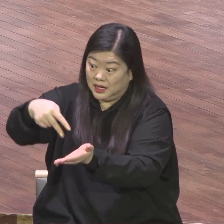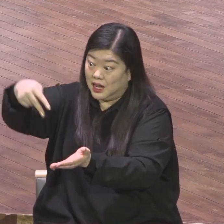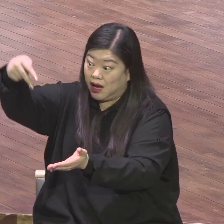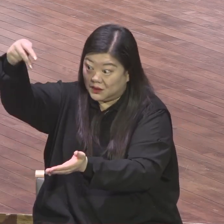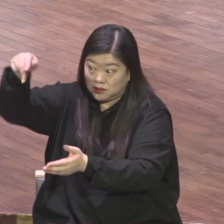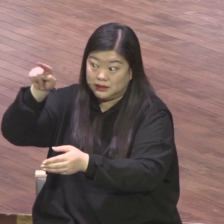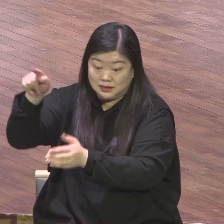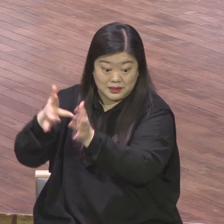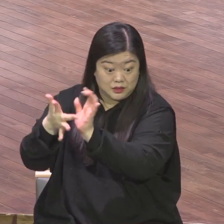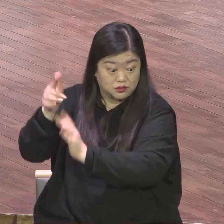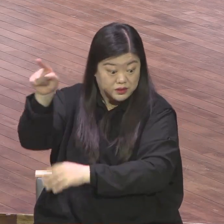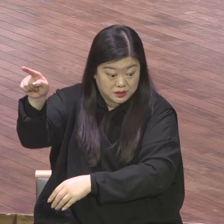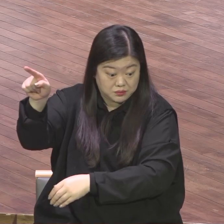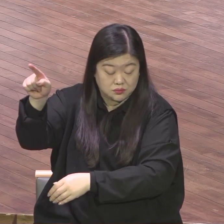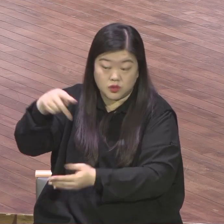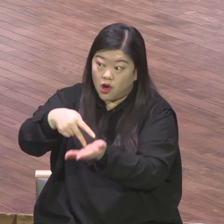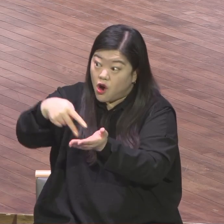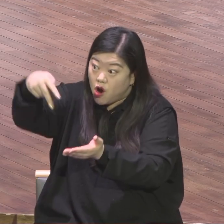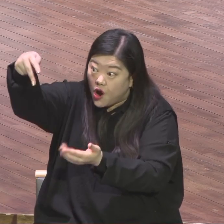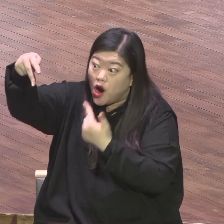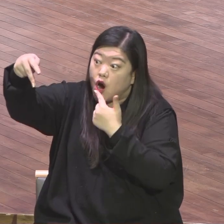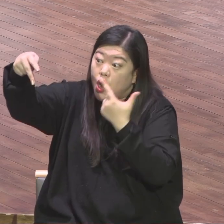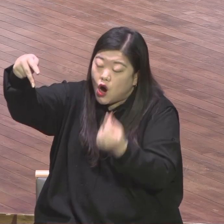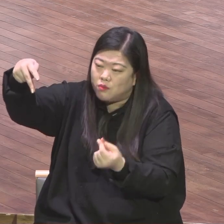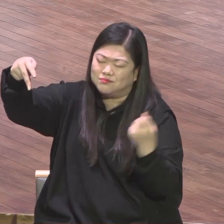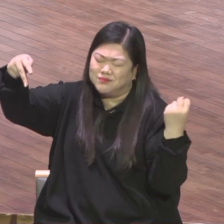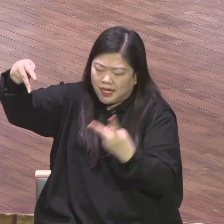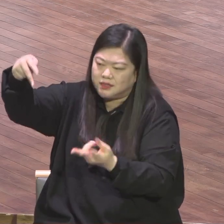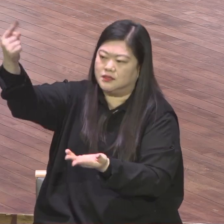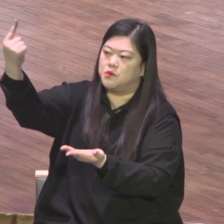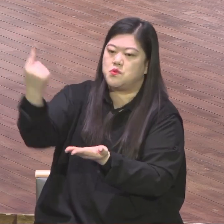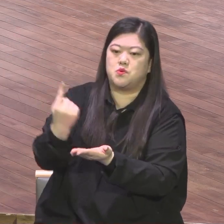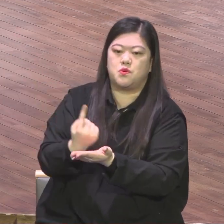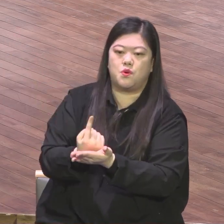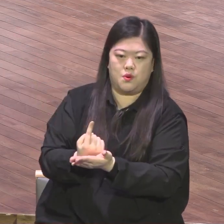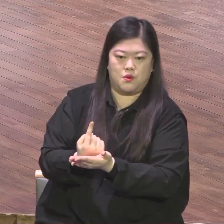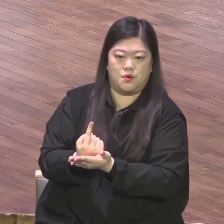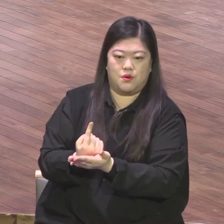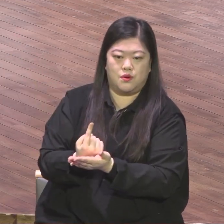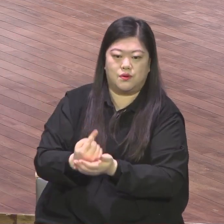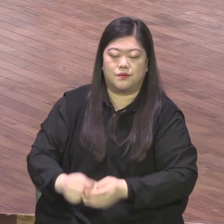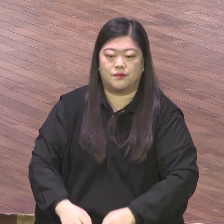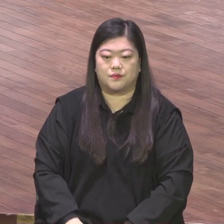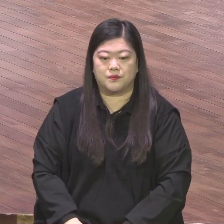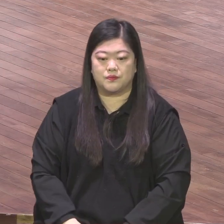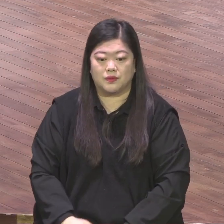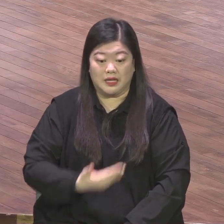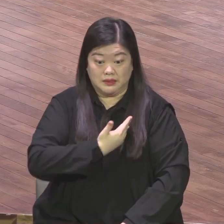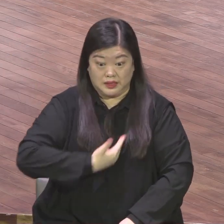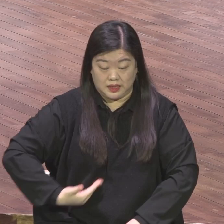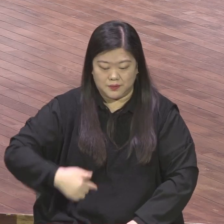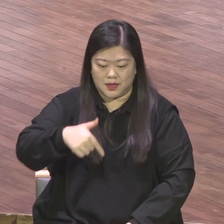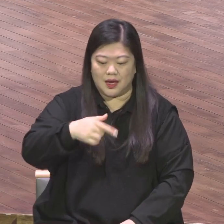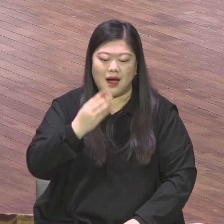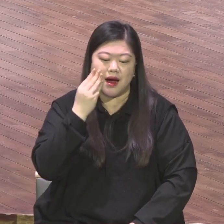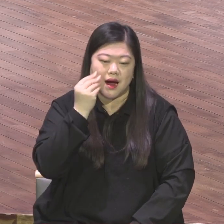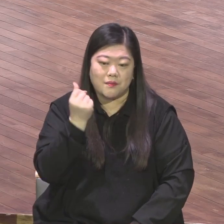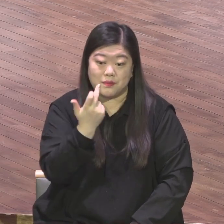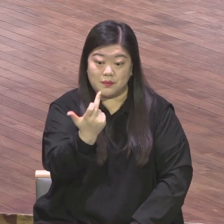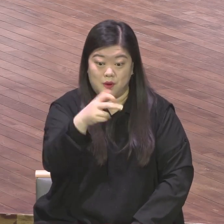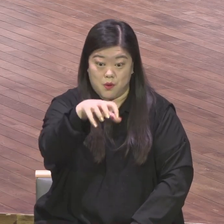예수는 하늘로 가심을 본 그대로 다시 오시리라 하였느니라. 제자들이 감람문이라 하는